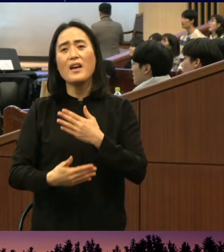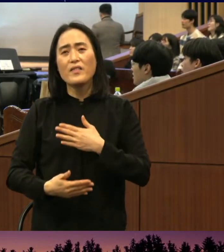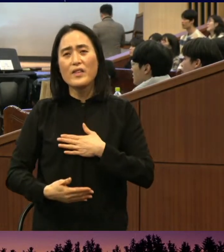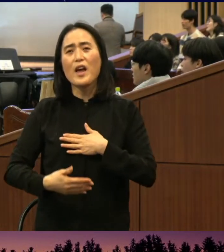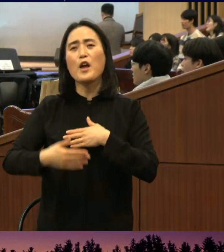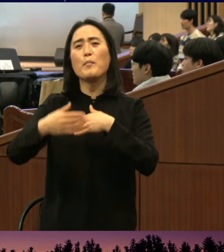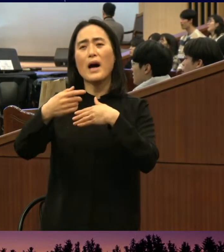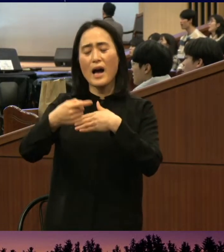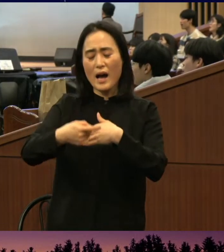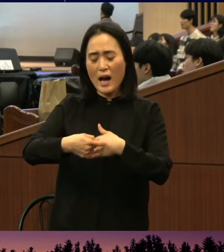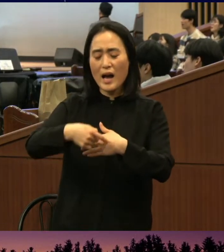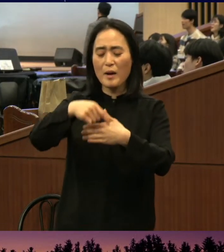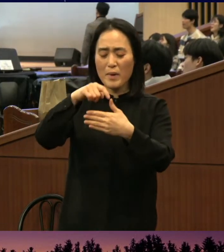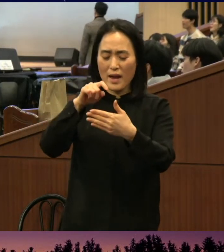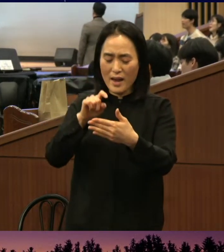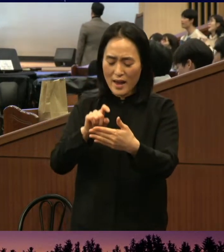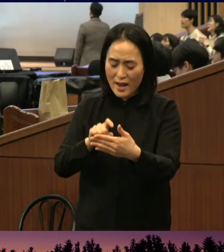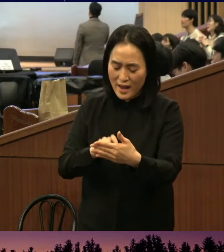들어주십시오. 내 맘에